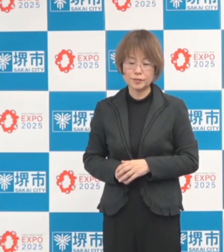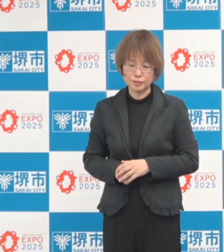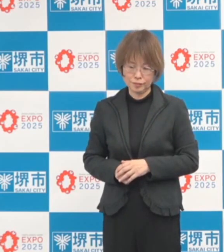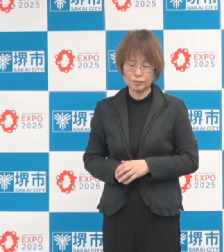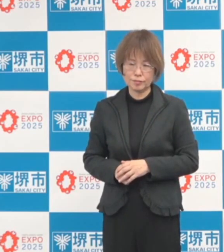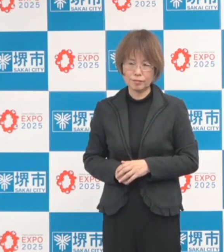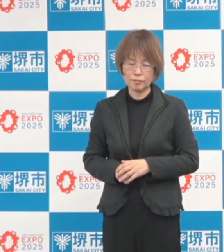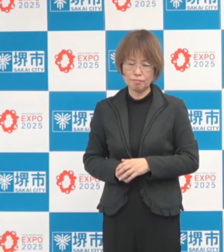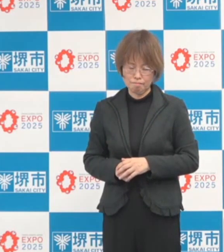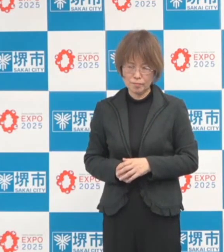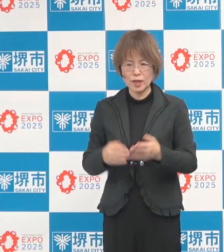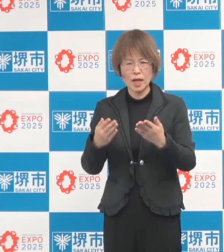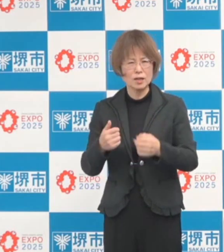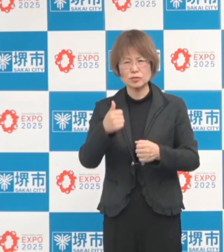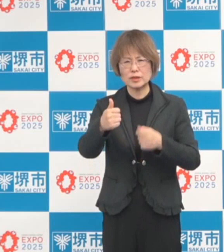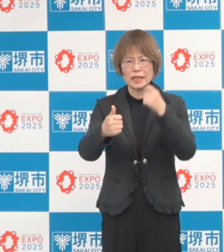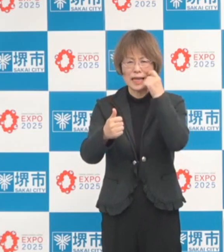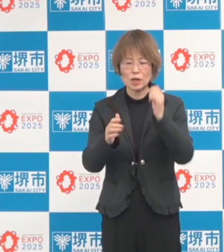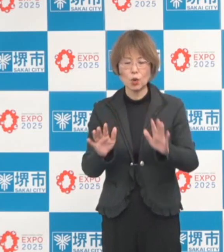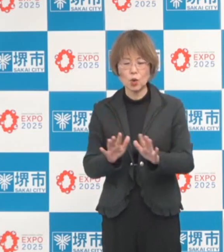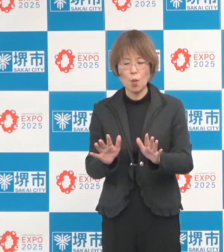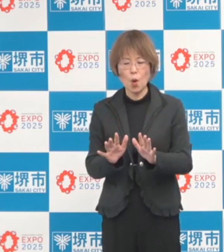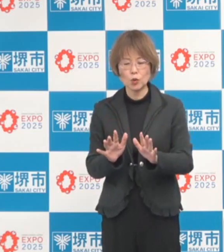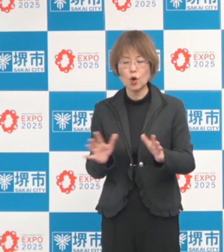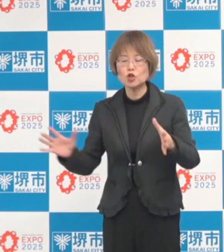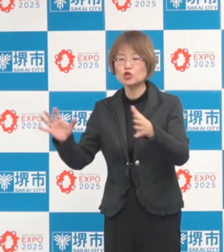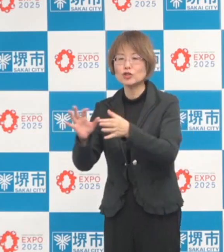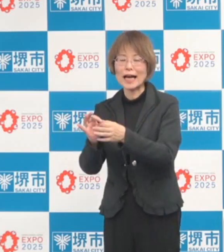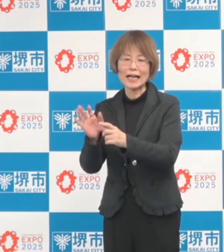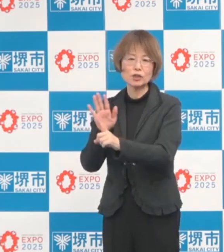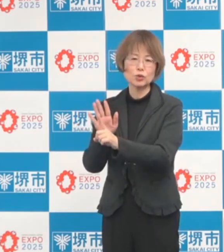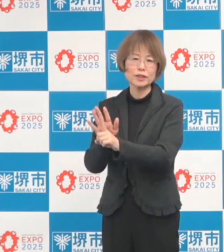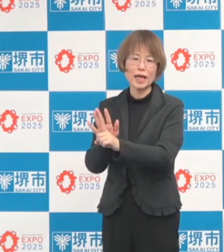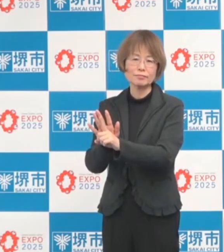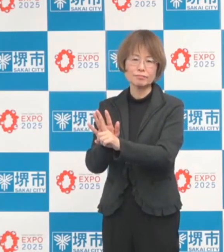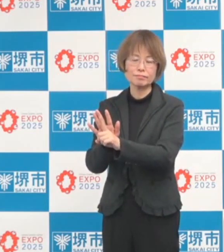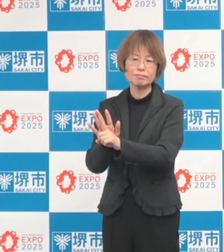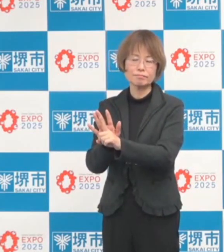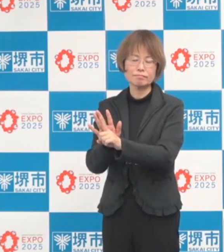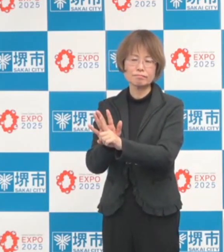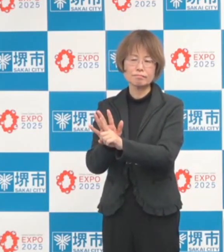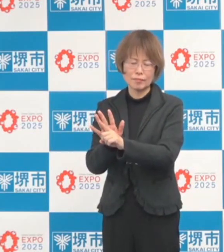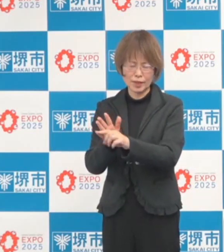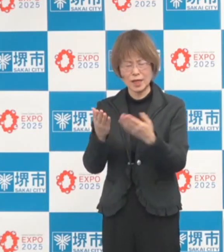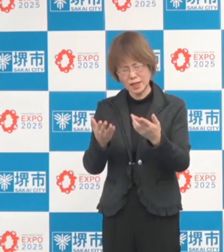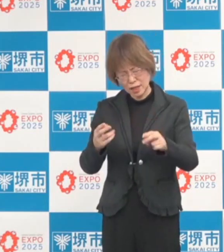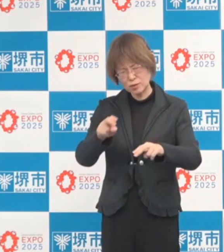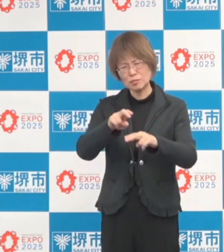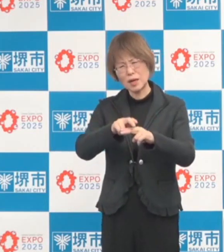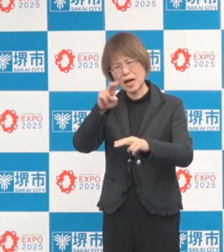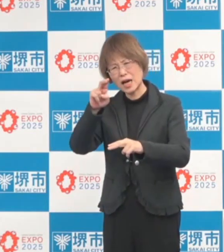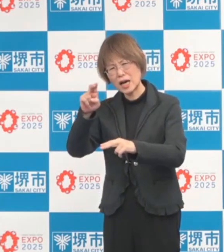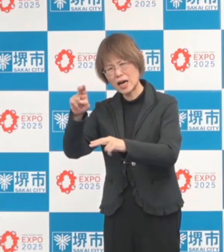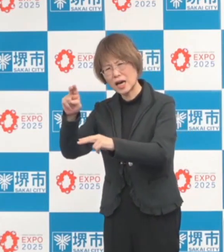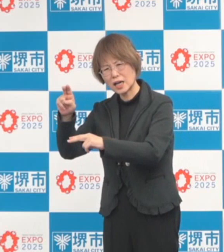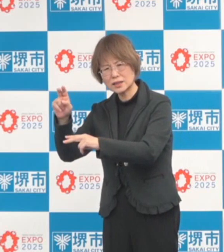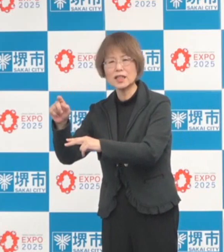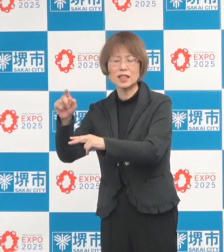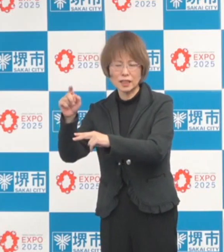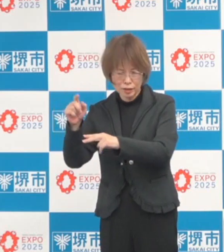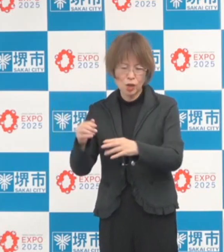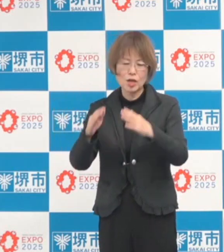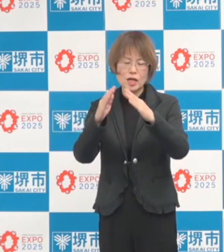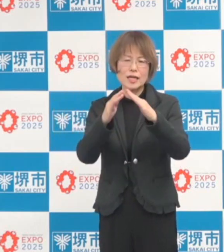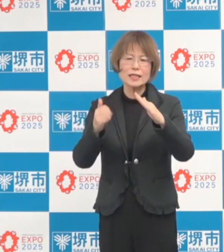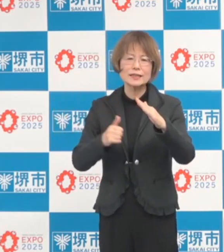不登校の子どもと学びとつながりの支援に関しましては、長期欠席中の生活困窮世帯